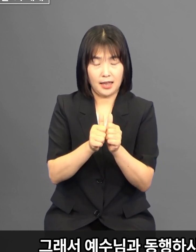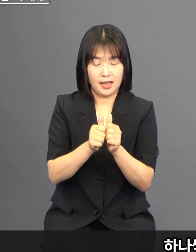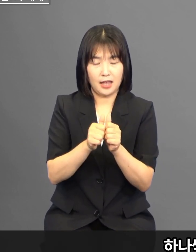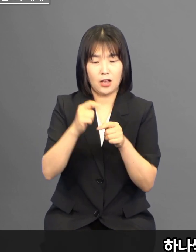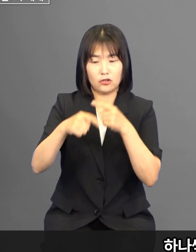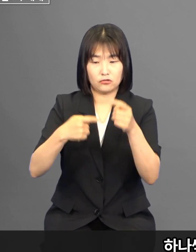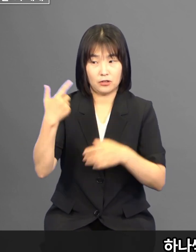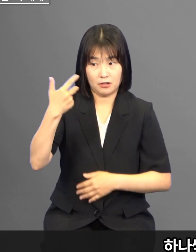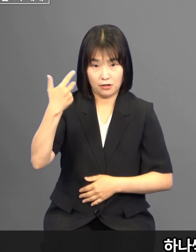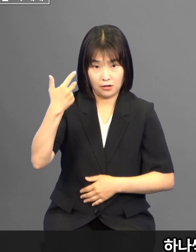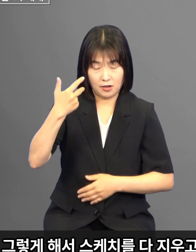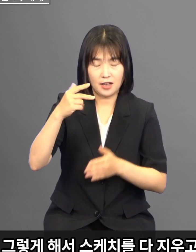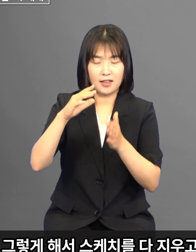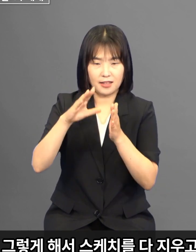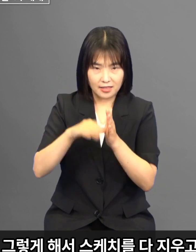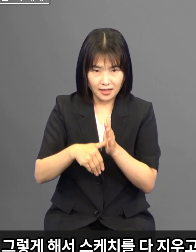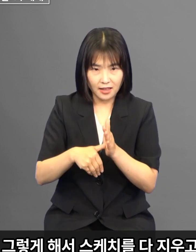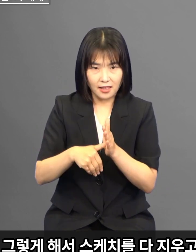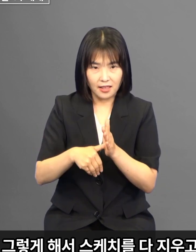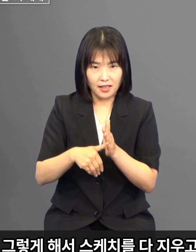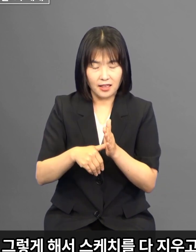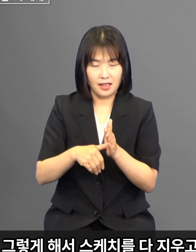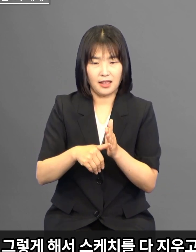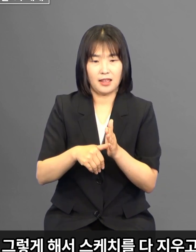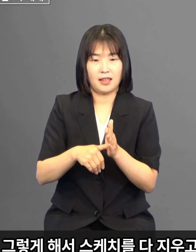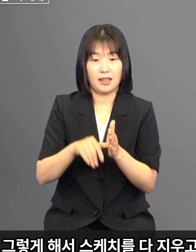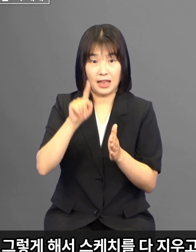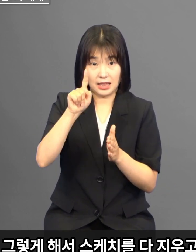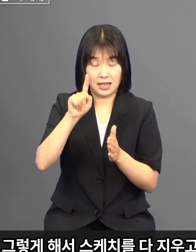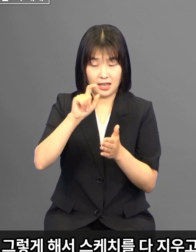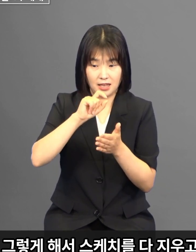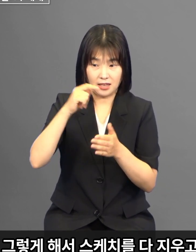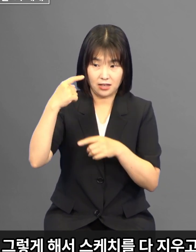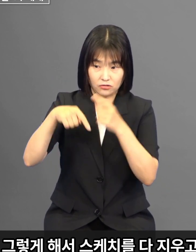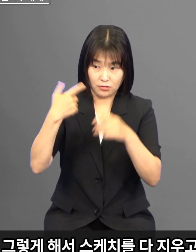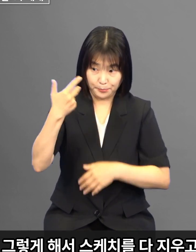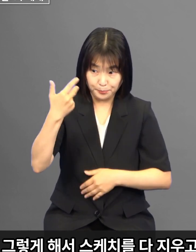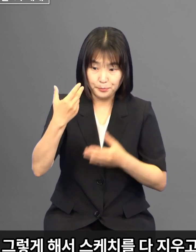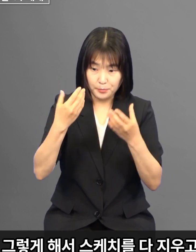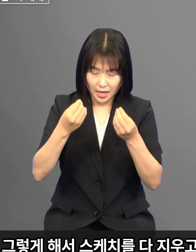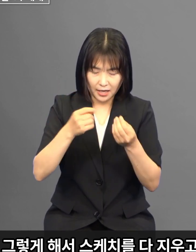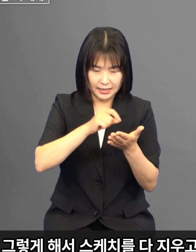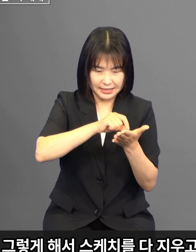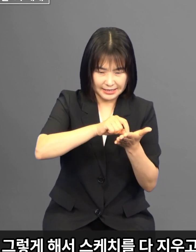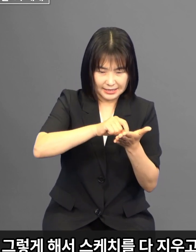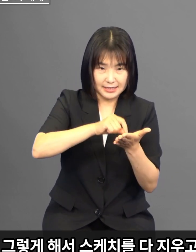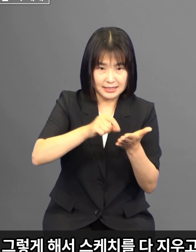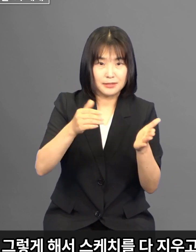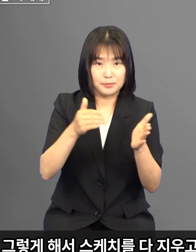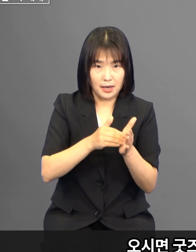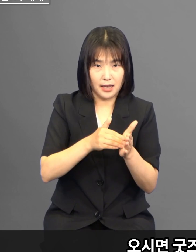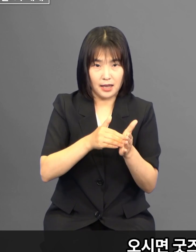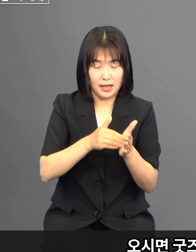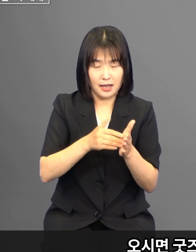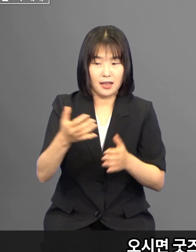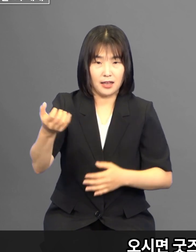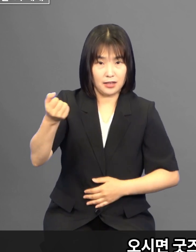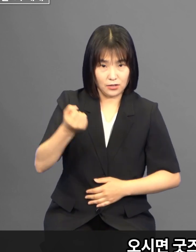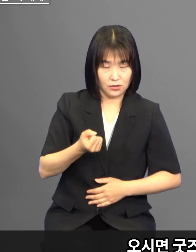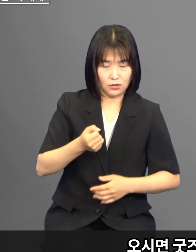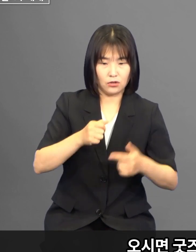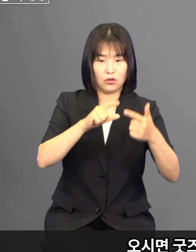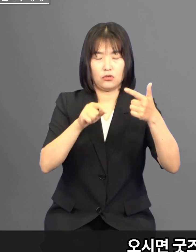번 쓸 때마다 하나씩 지우는 겁니다. 그렇게 해서 스크래치를 다 지워 오시면 6월 14일에 증인 모임이 있습니다.